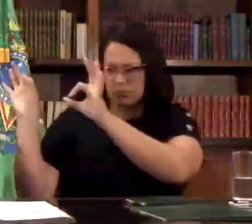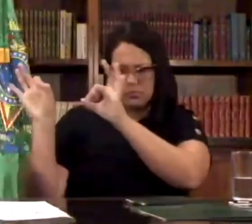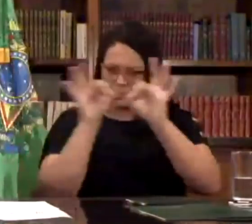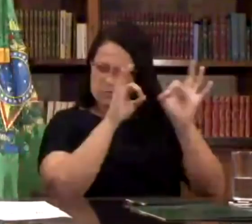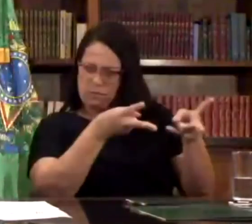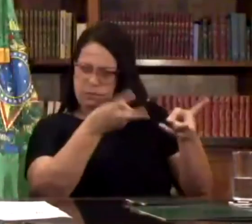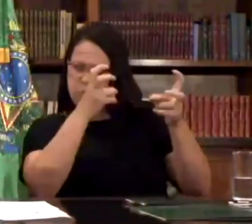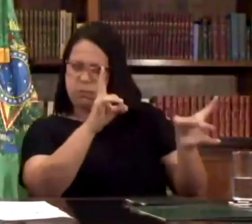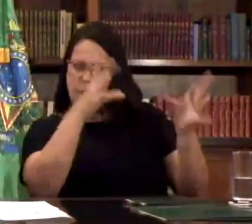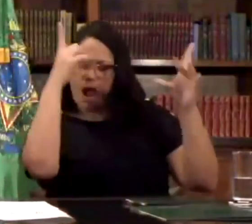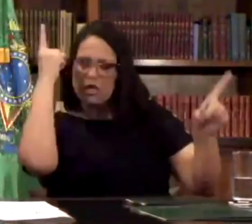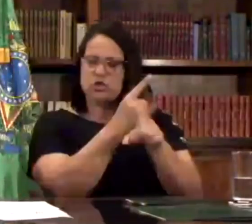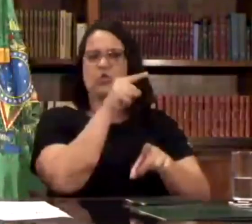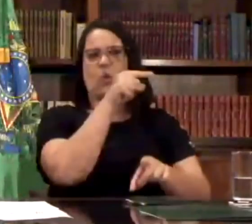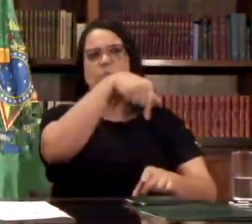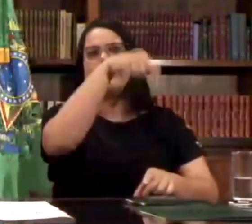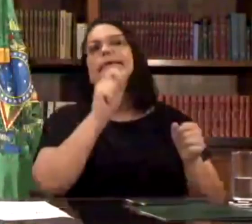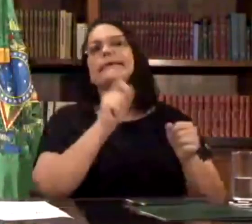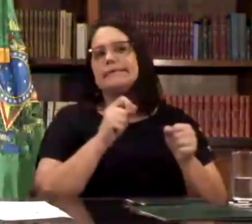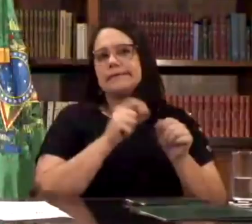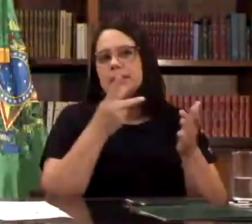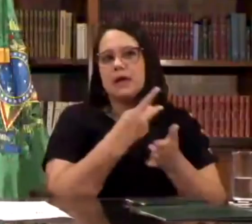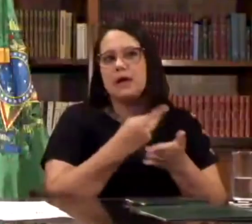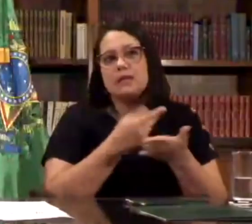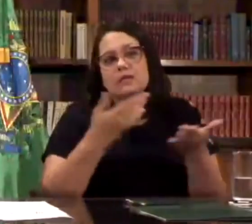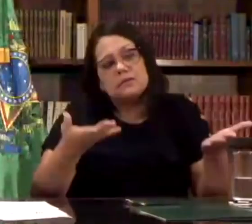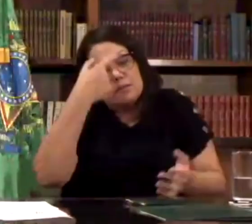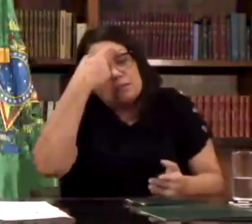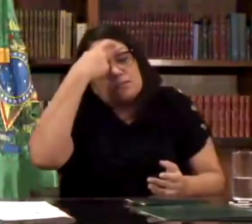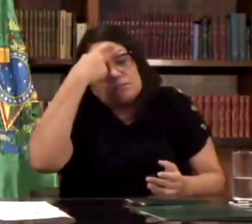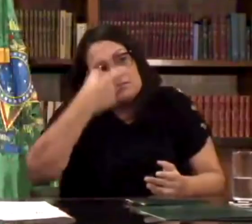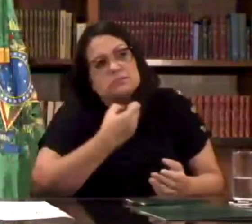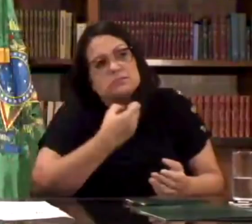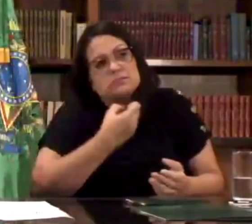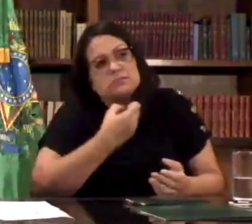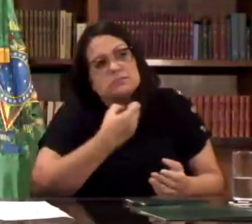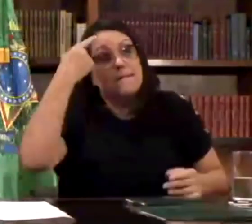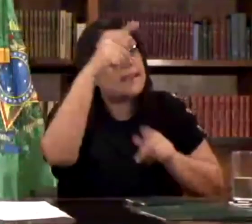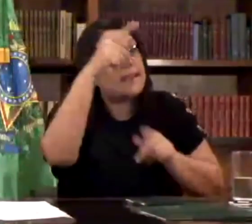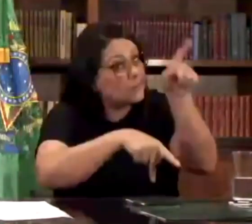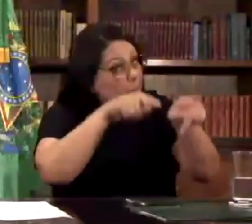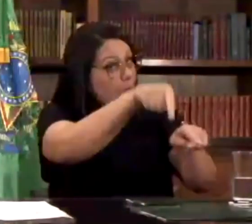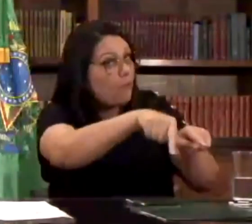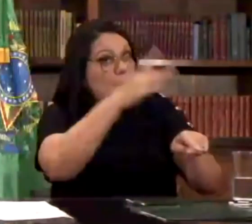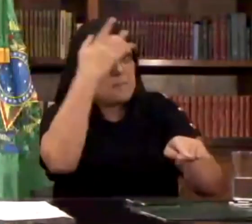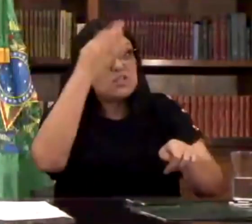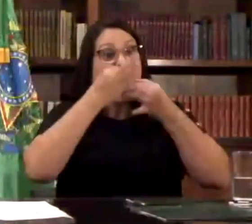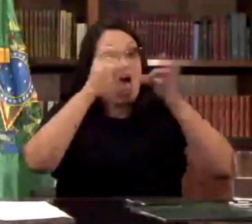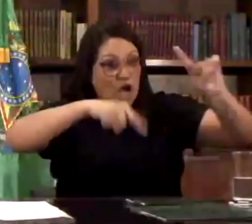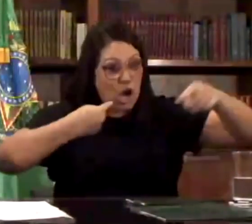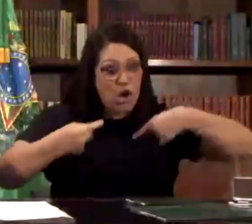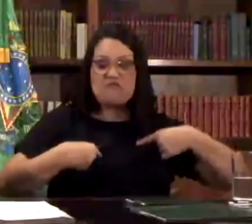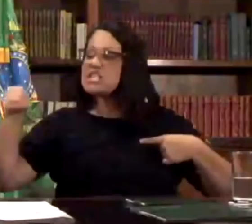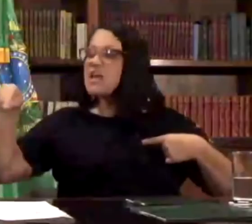é bom senso, calma, é tranquilidade, é pensar no povo. Quem me criticou que eu fui a Ceilândia